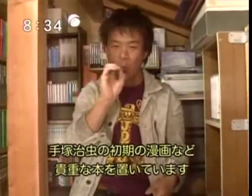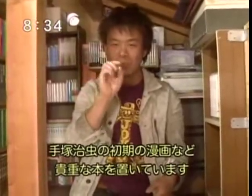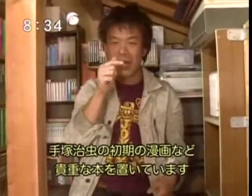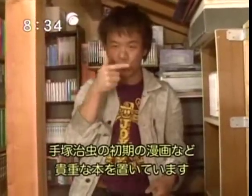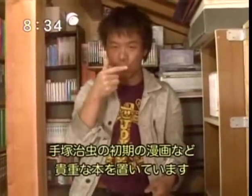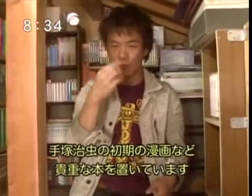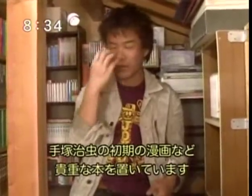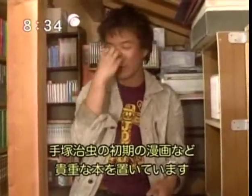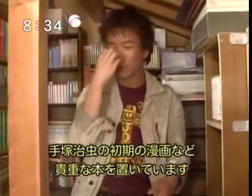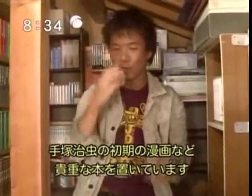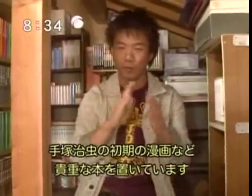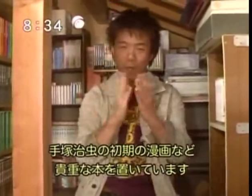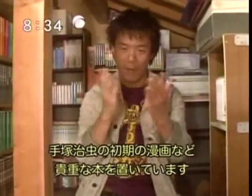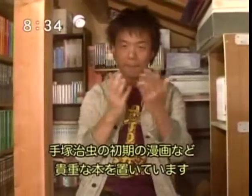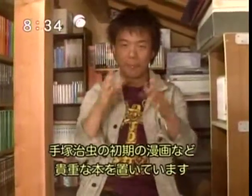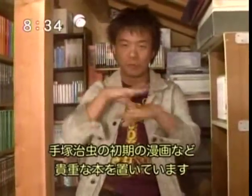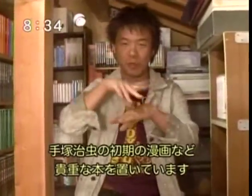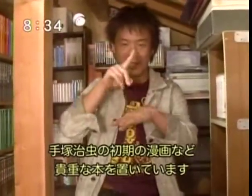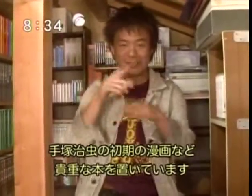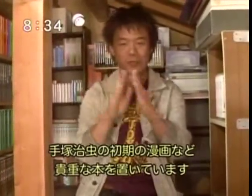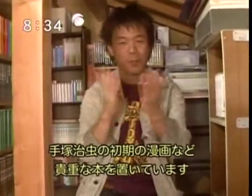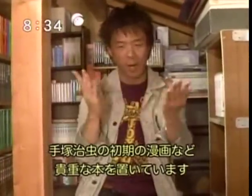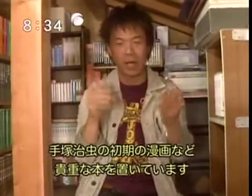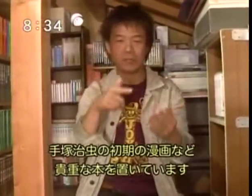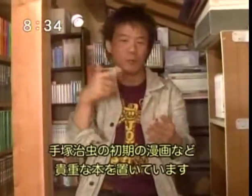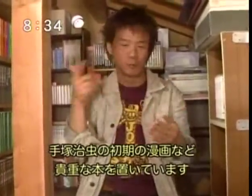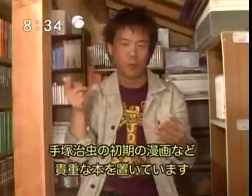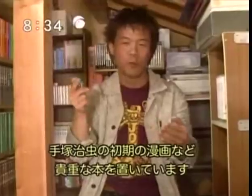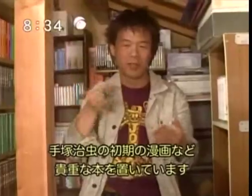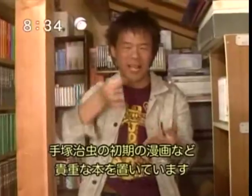手塚治虫の初期の漫画など貴重な本を置いています。